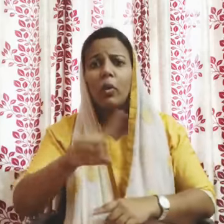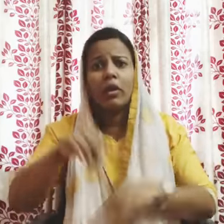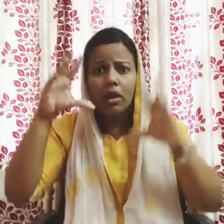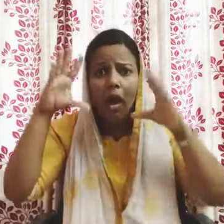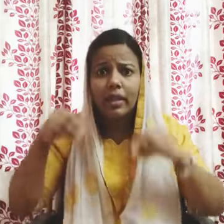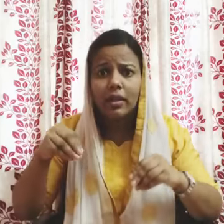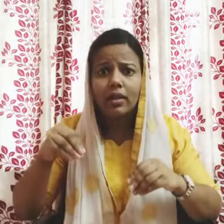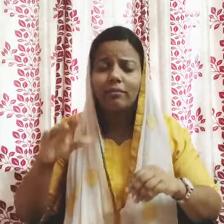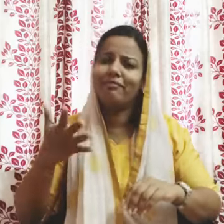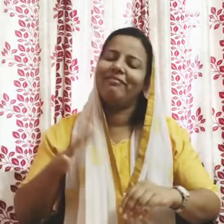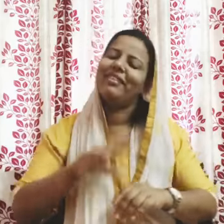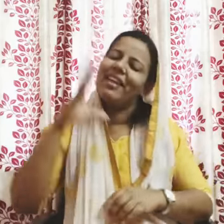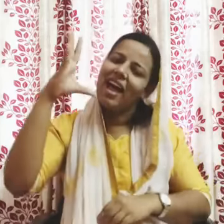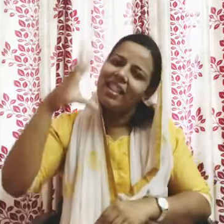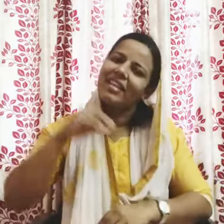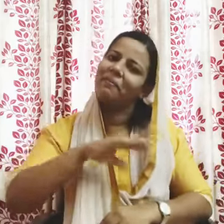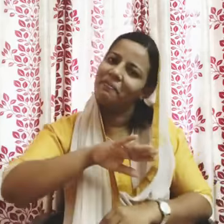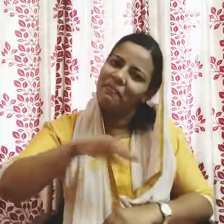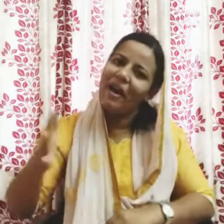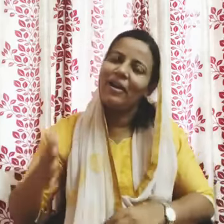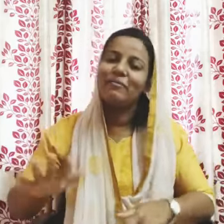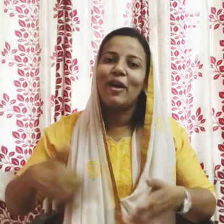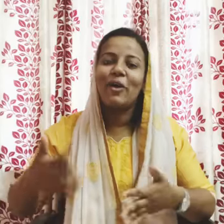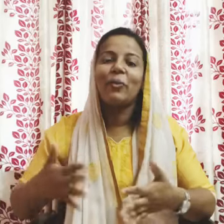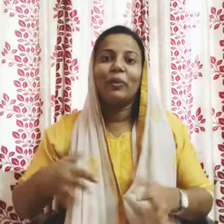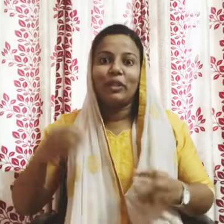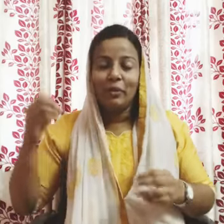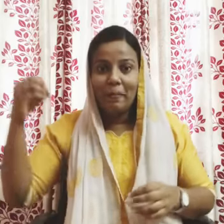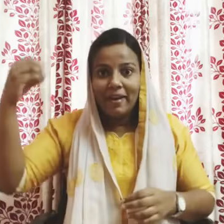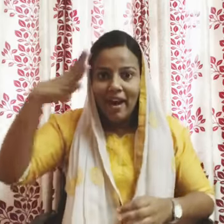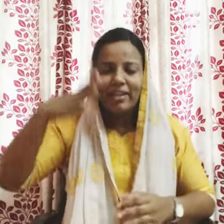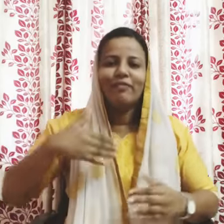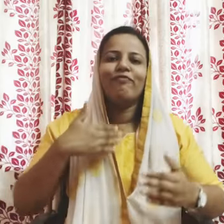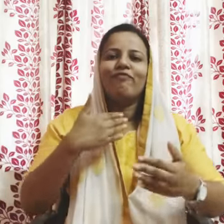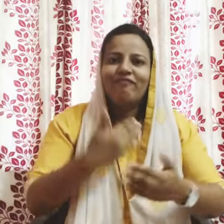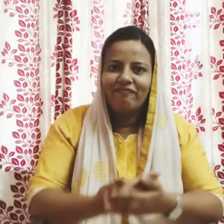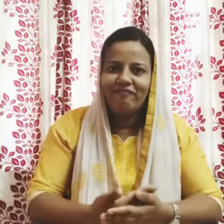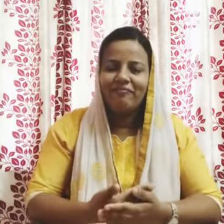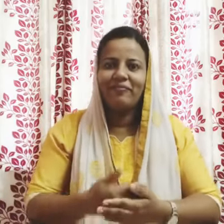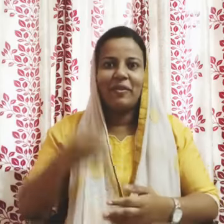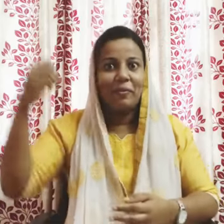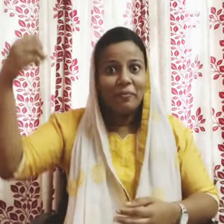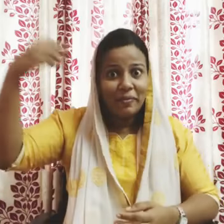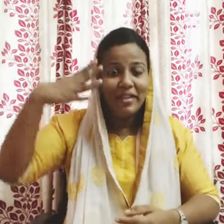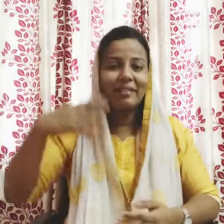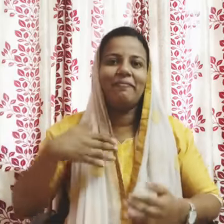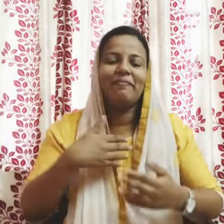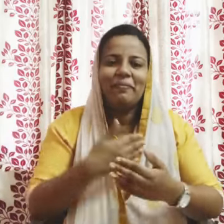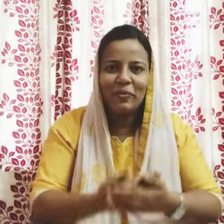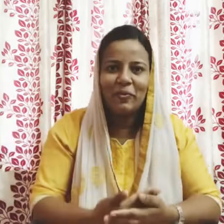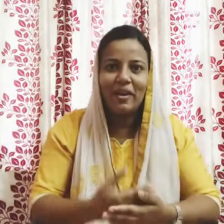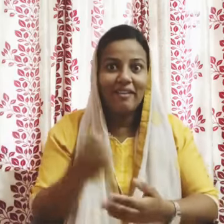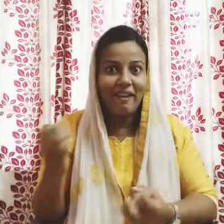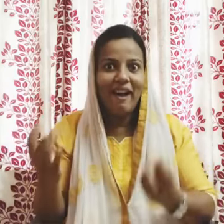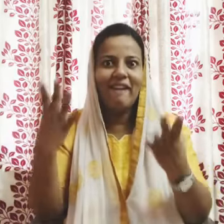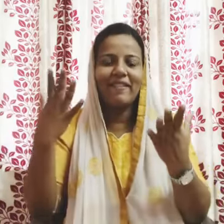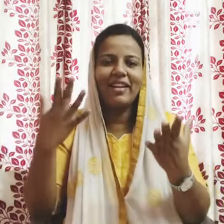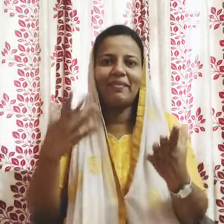എപ്പോഴും രാത്രിയല്ല, ആ രാത്രി മാറും, ഉഷസ് വരികയാണ്. പലരുടെയും ജീവിതത്തിൽ യേശുവിന്റെ നാമത്തിൽ ആ ഉഷസിന്റെ അനുഭവം വരികയാണ്.